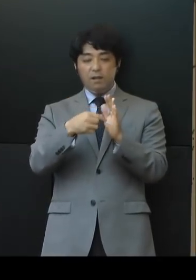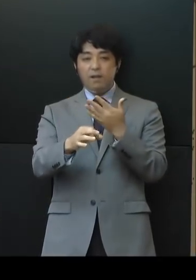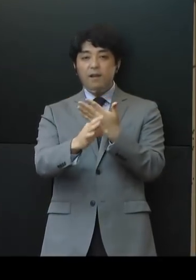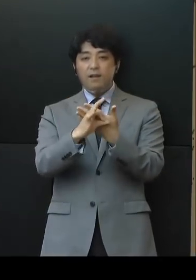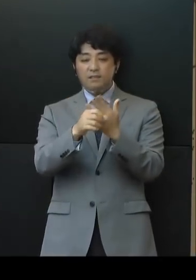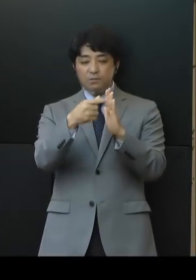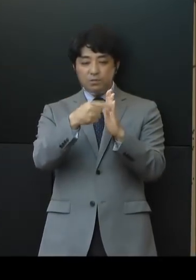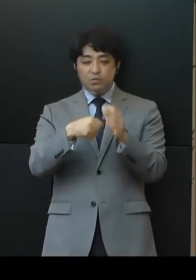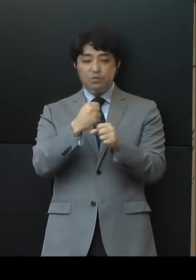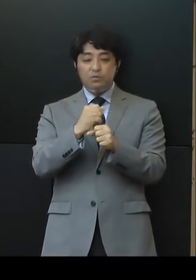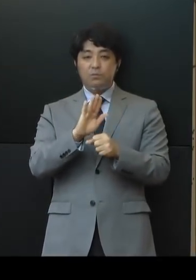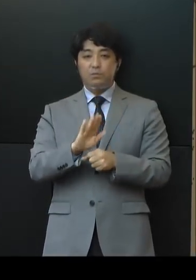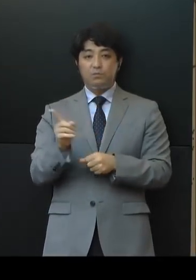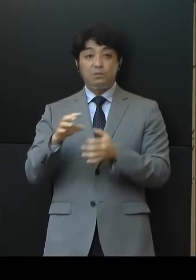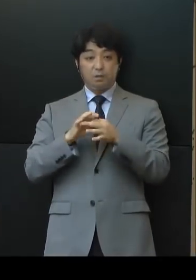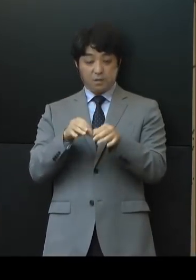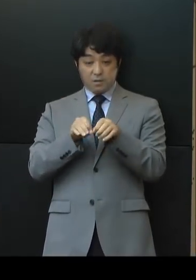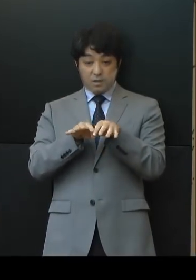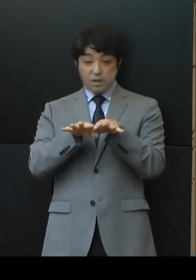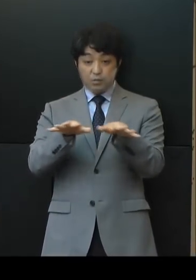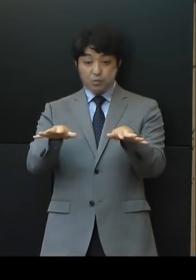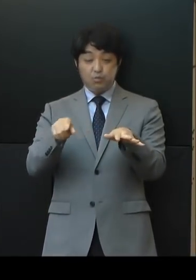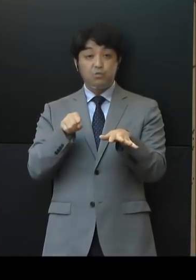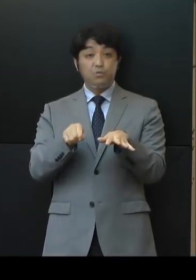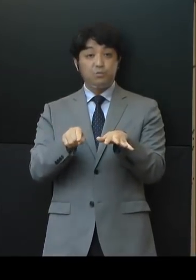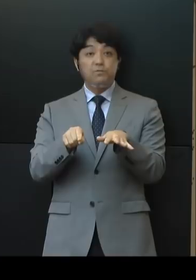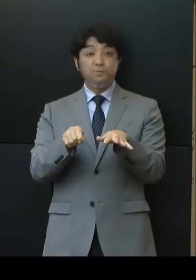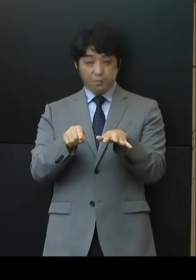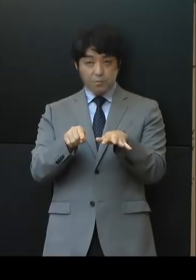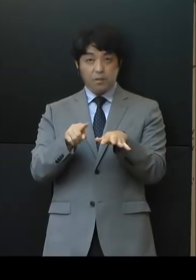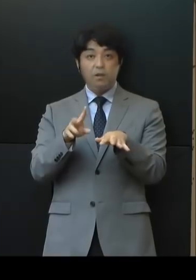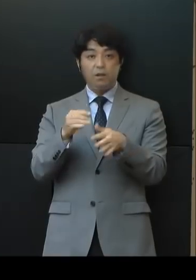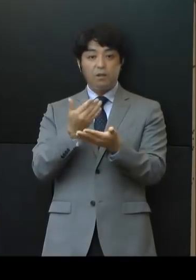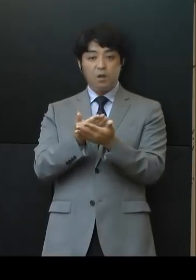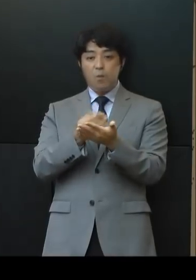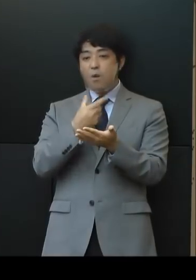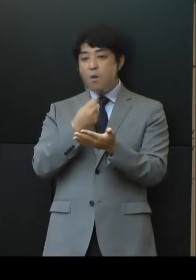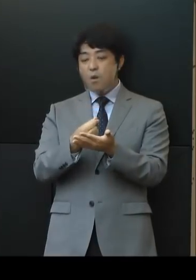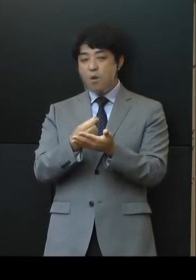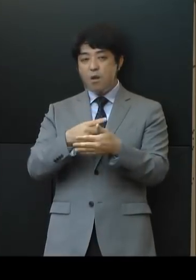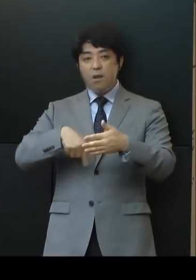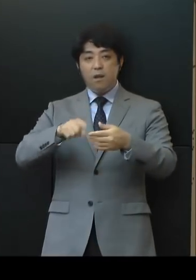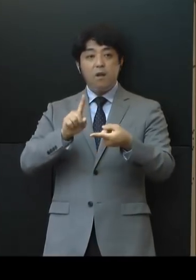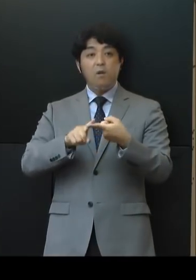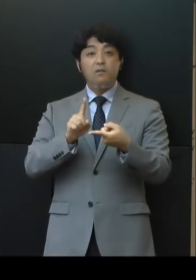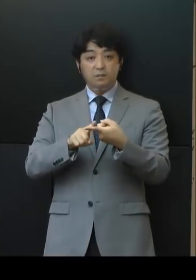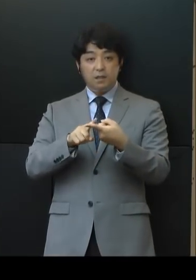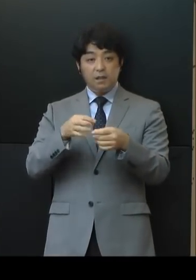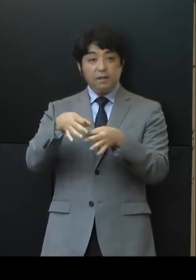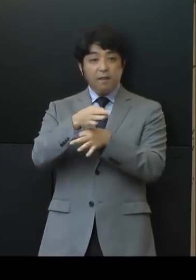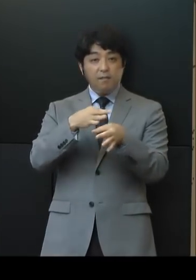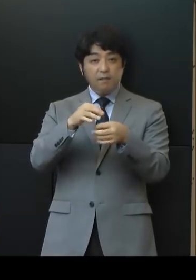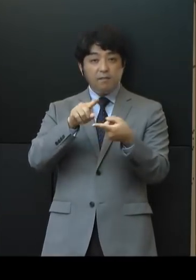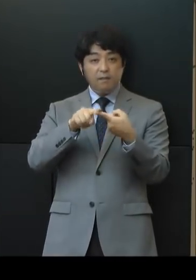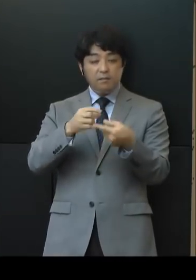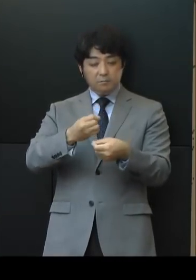の拡大や、これも外出自粛要請等に応じて、経済的な影響を受けている事業者のう